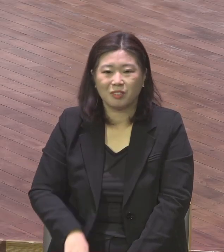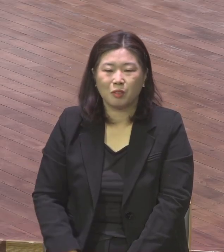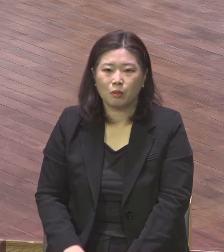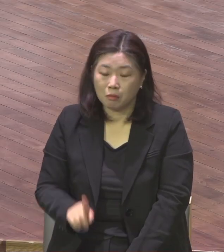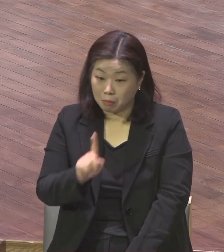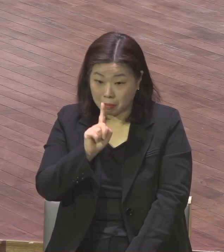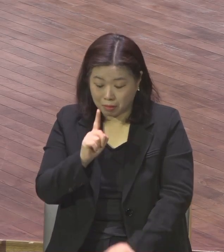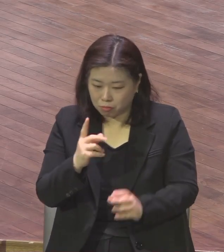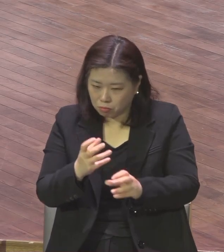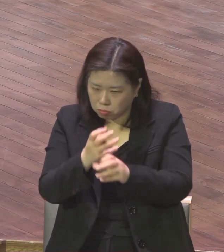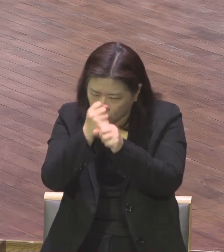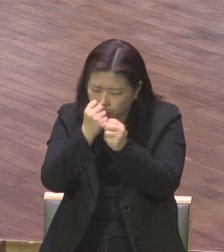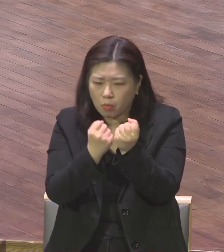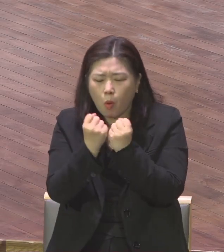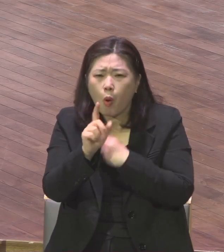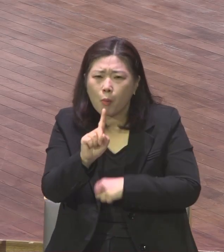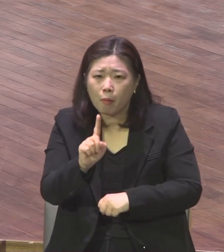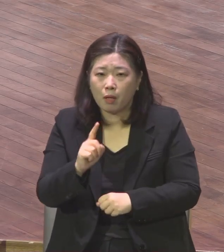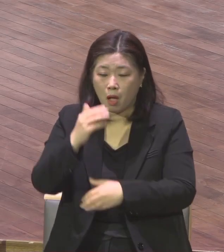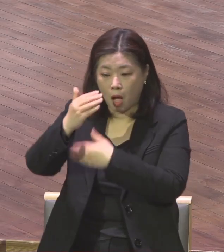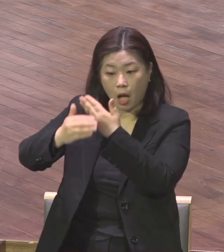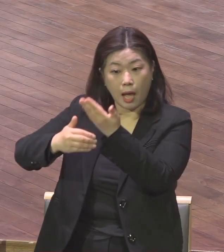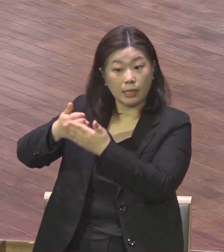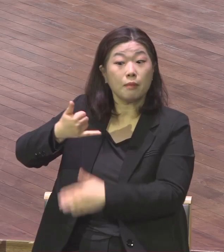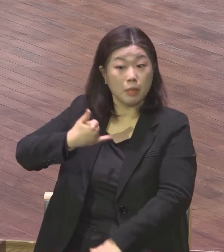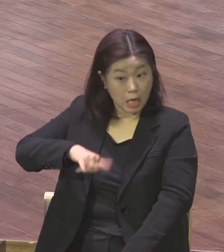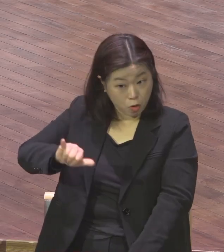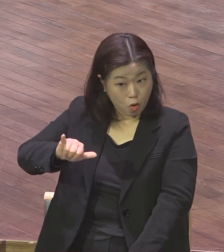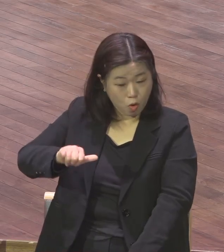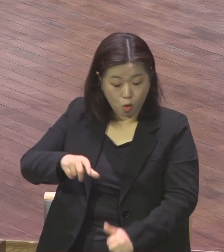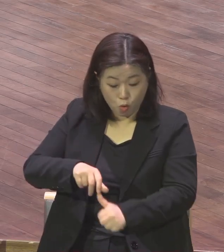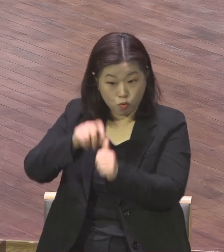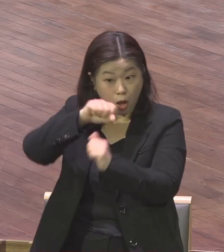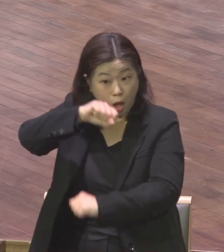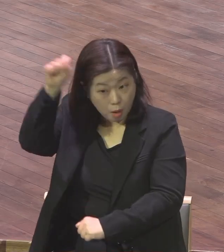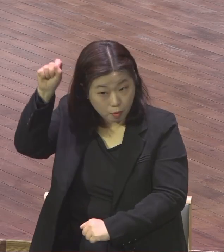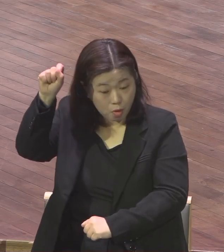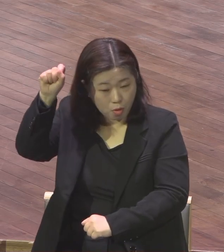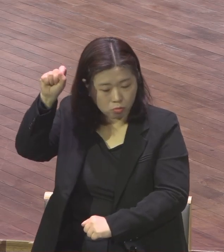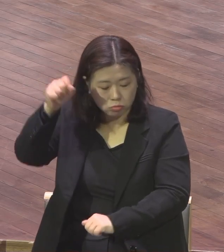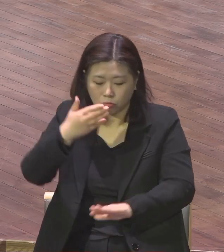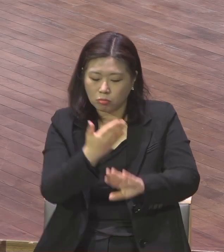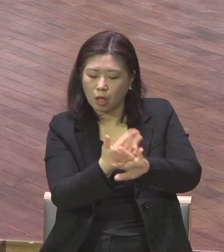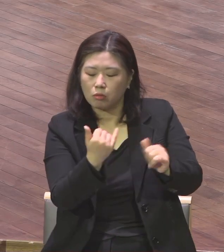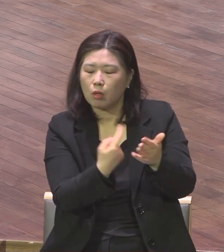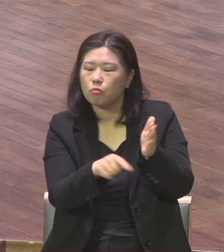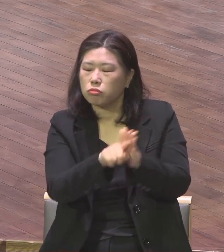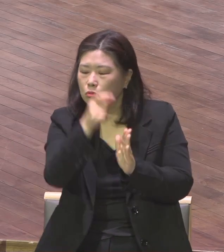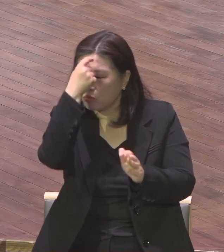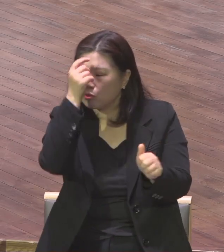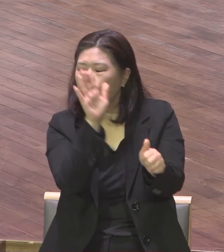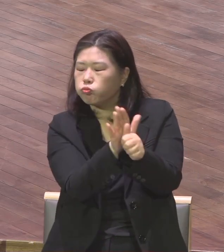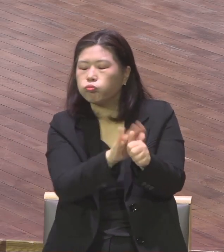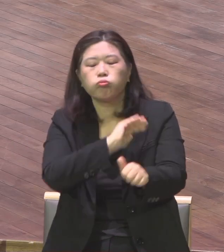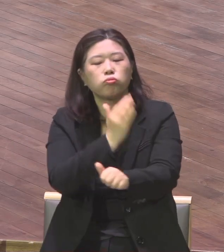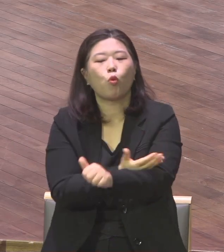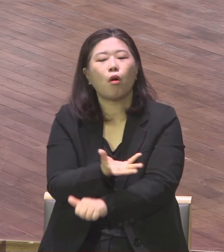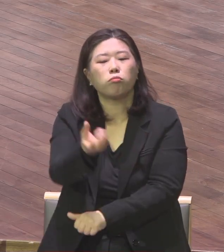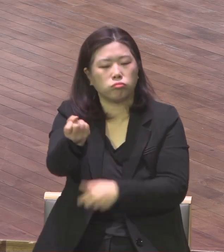이 말을 잘 새겨드려야 됩니다. 하나님의 자녀라고 하면 누구든지 중보 기도를 할 수